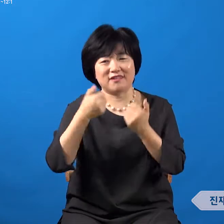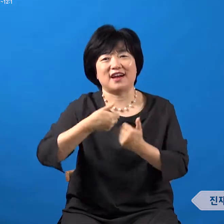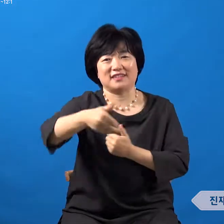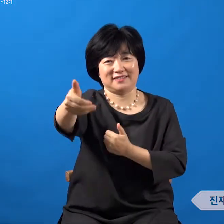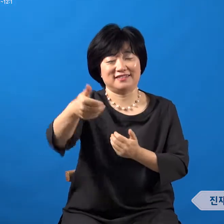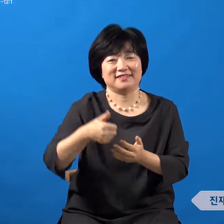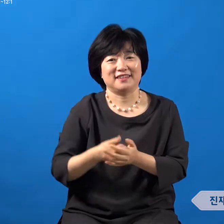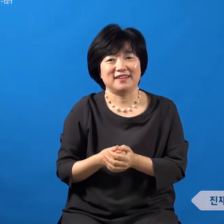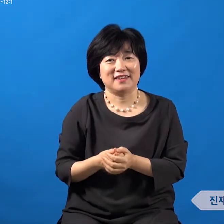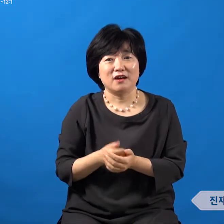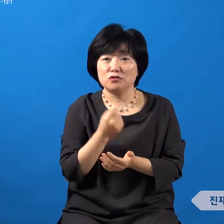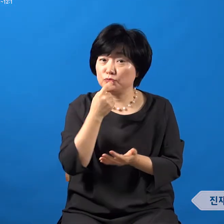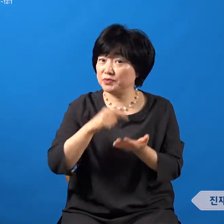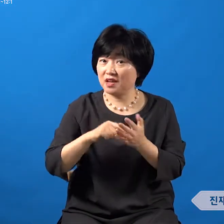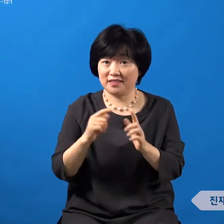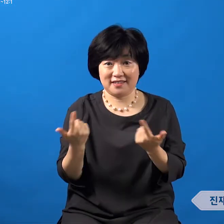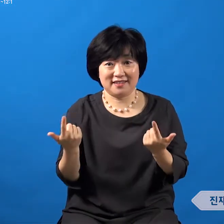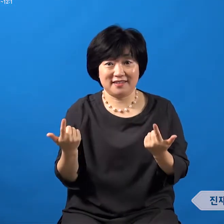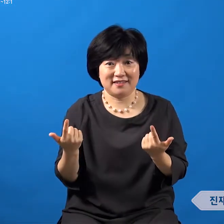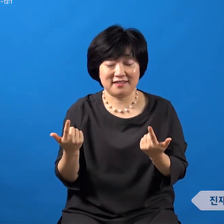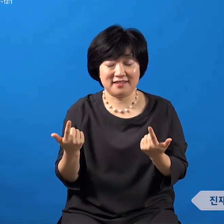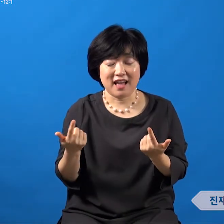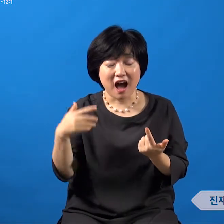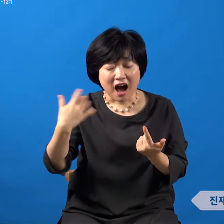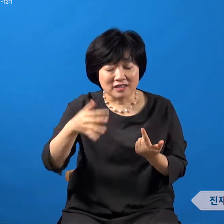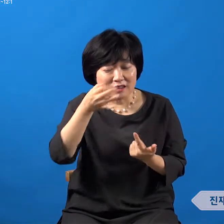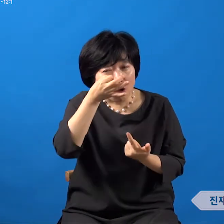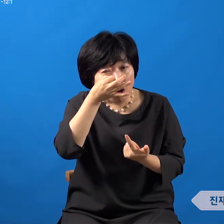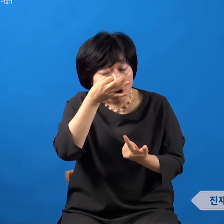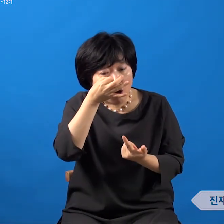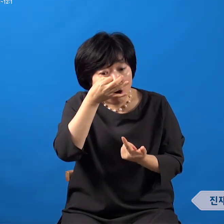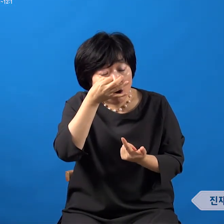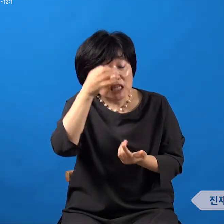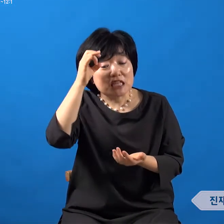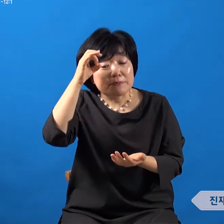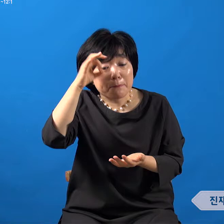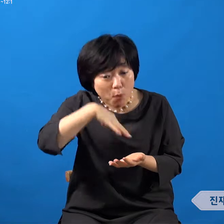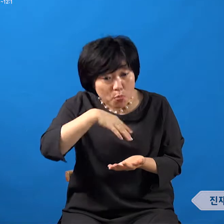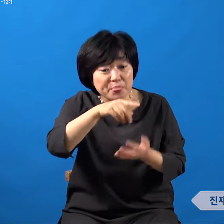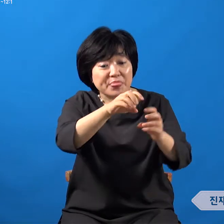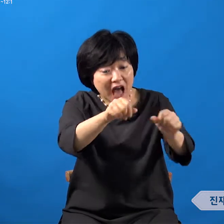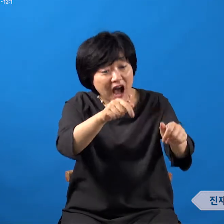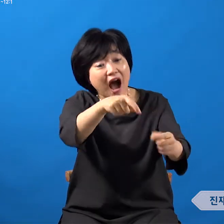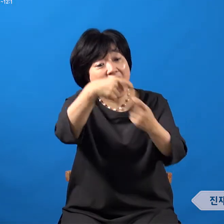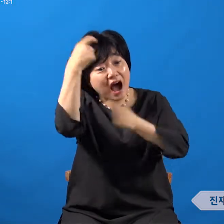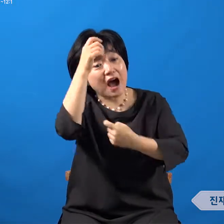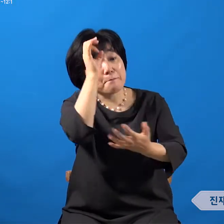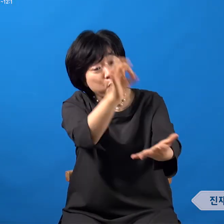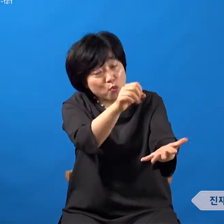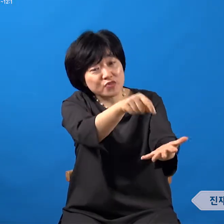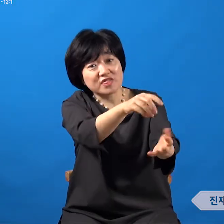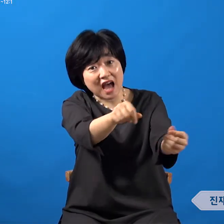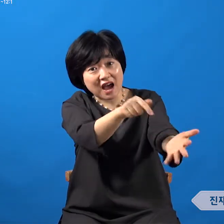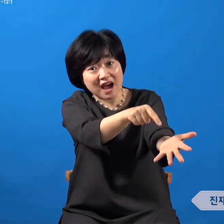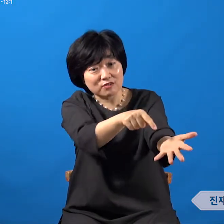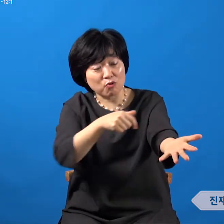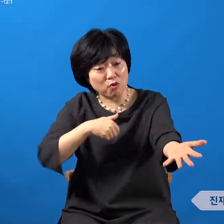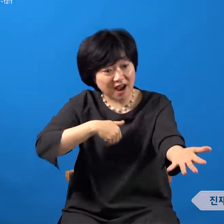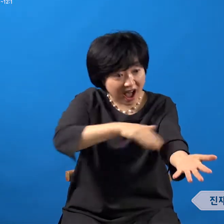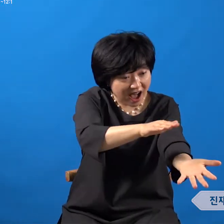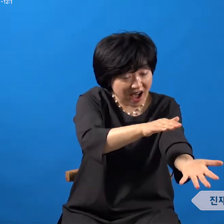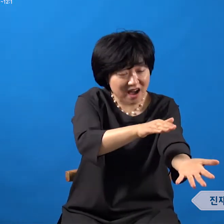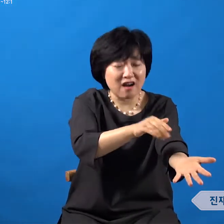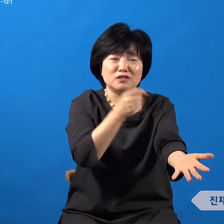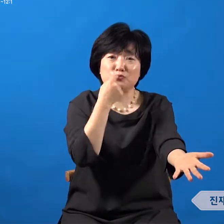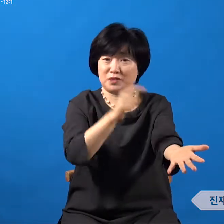순종입니다. 그것도 쉽지 않습니다. 그런데 보지 않은 땅을 향해, 보여줄 땅을 향해 떠날 수 있는